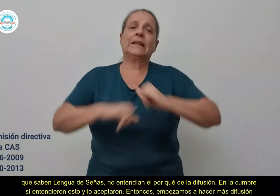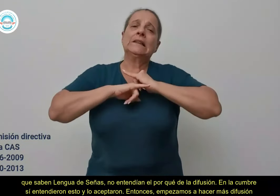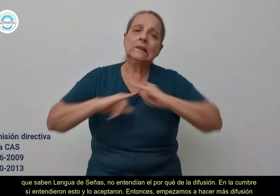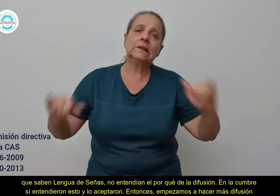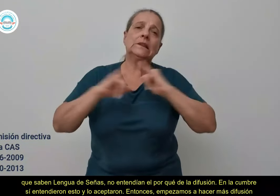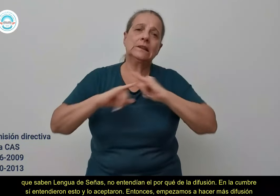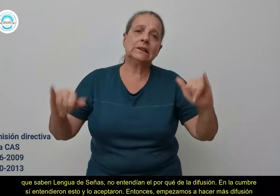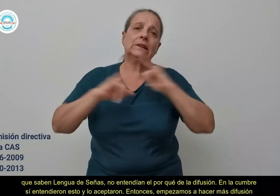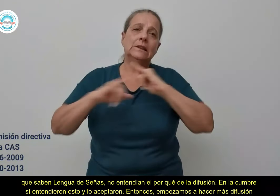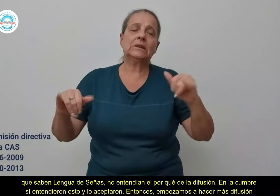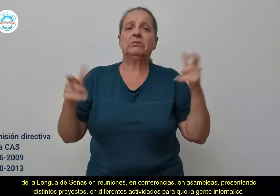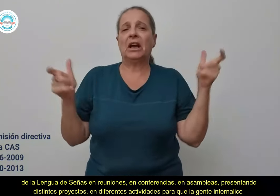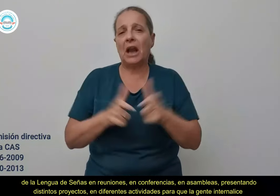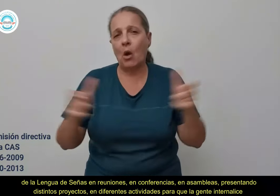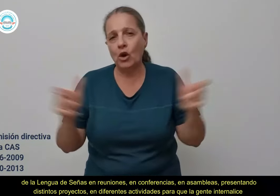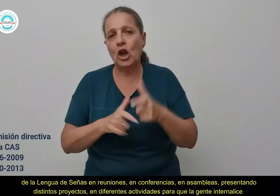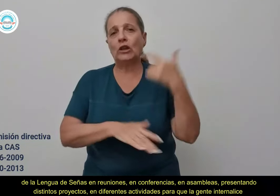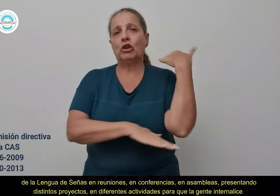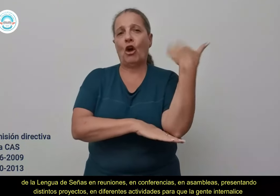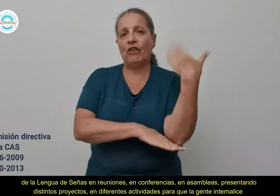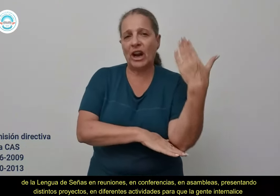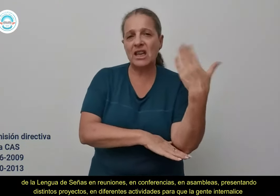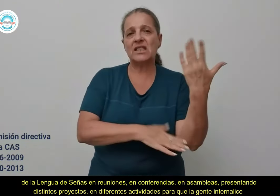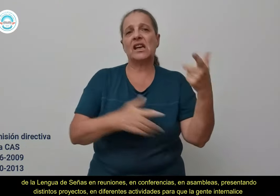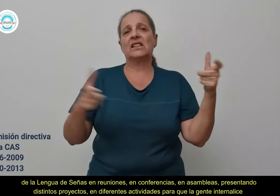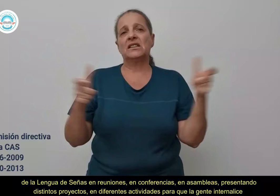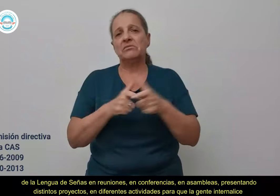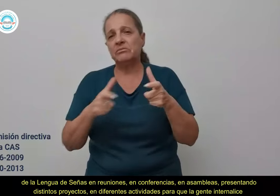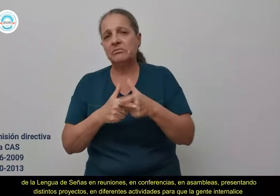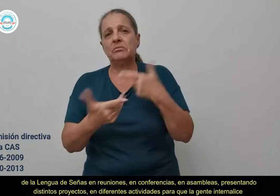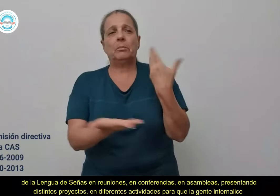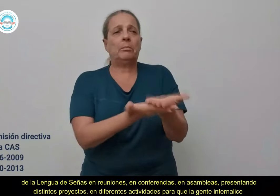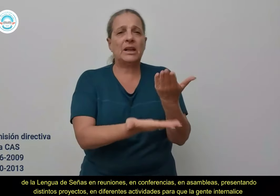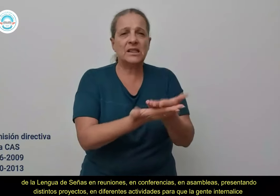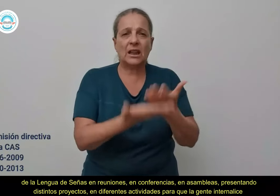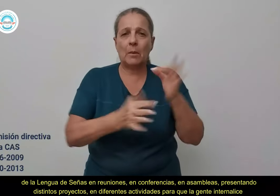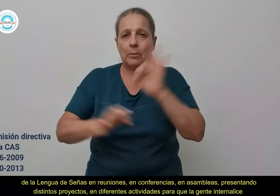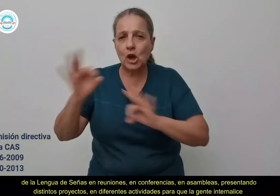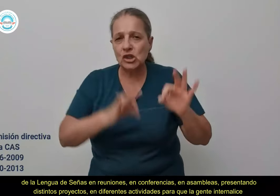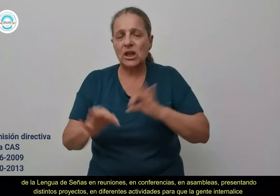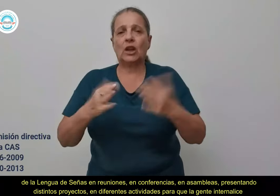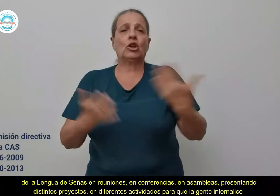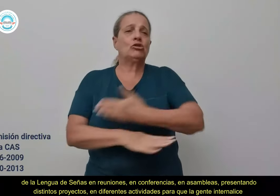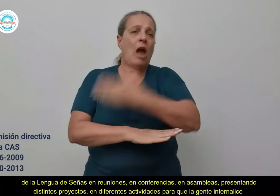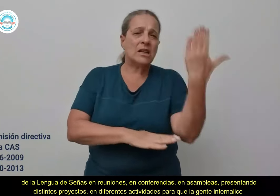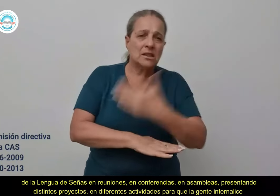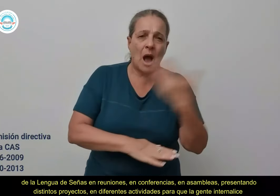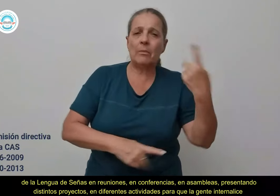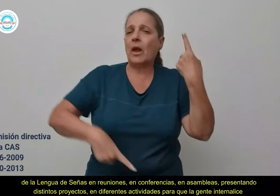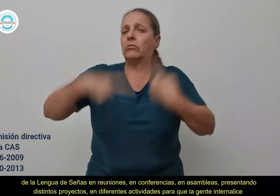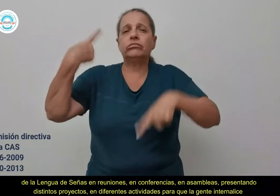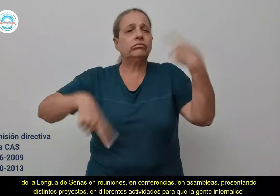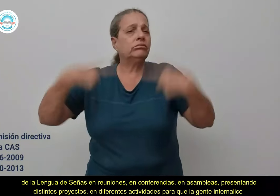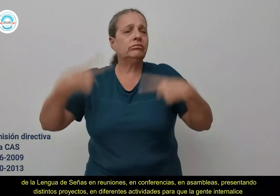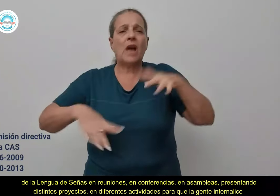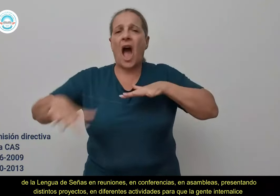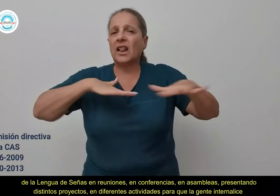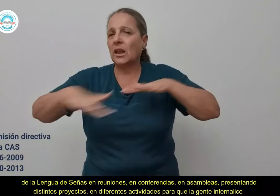entonces empezamos a hacer más difusión de la lengua de señas en reuniones, conferencias, en asambleas, presentando distintos proyectos, en